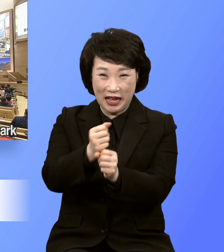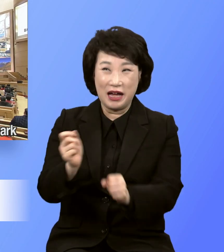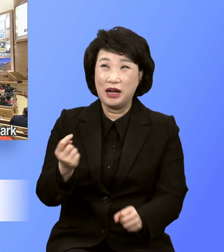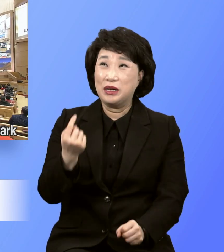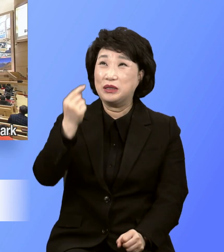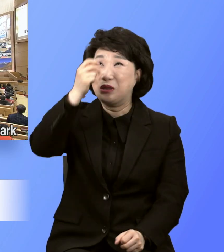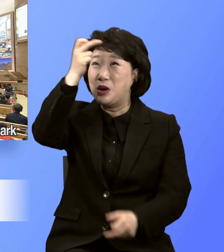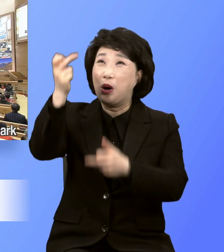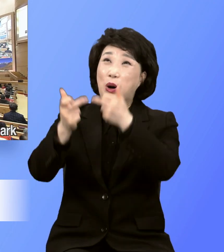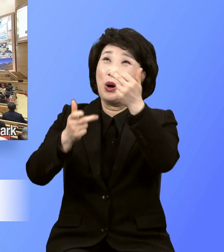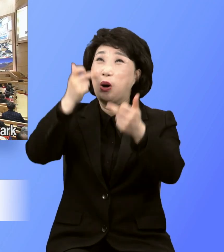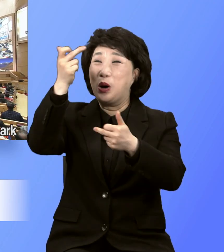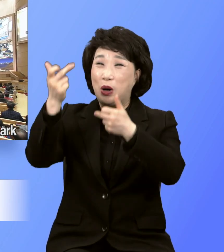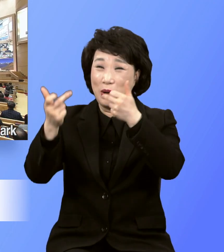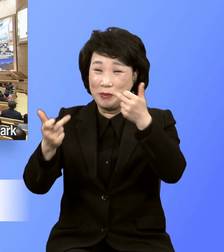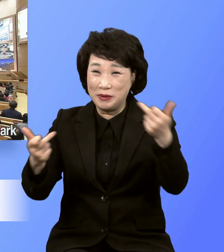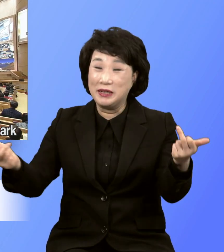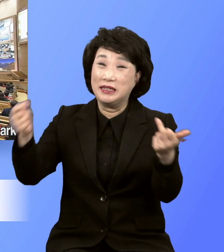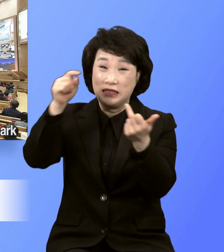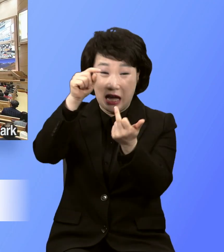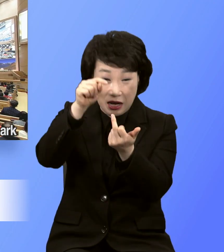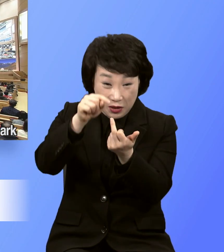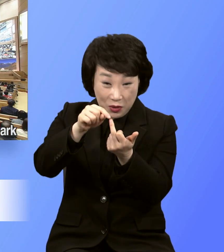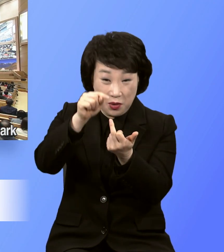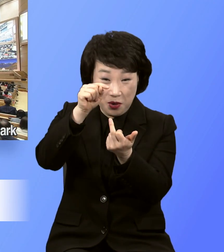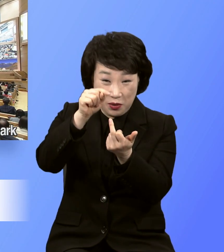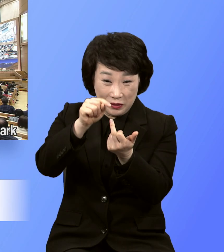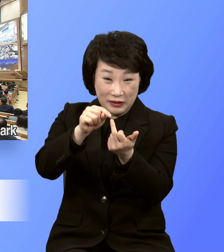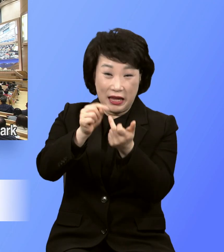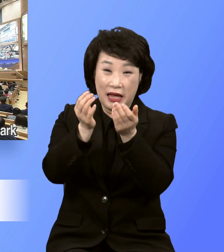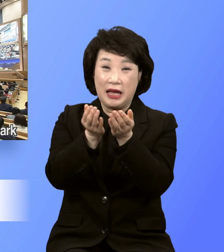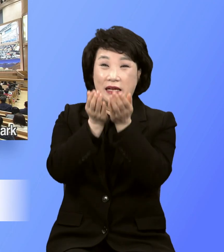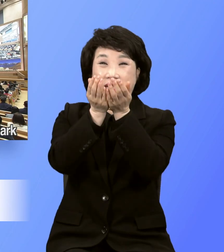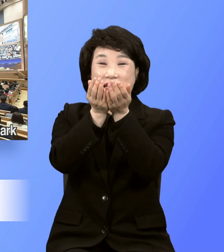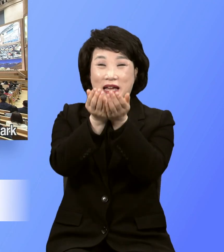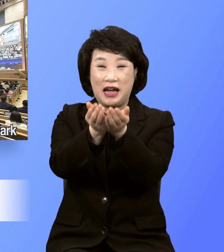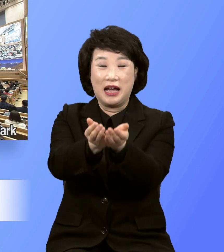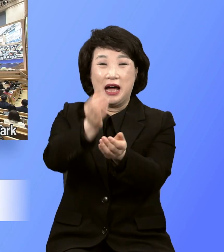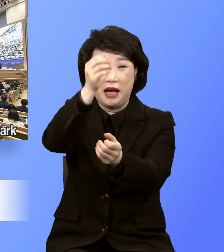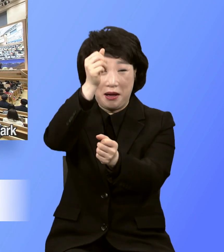배 짓는다. 또 높은 산도 내